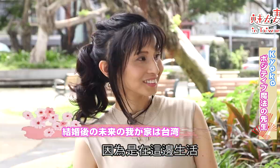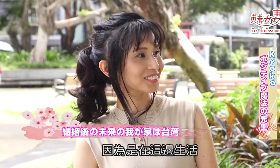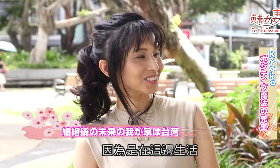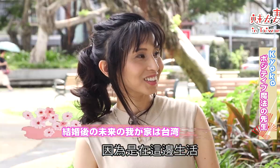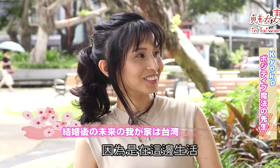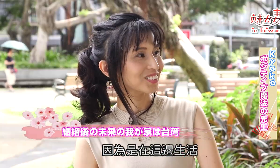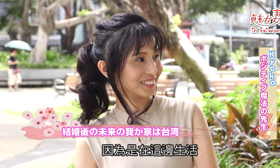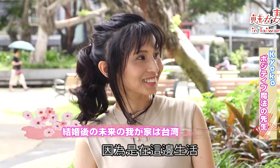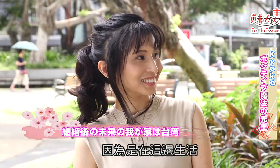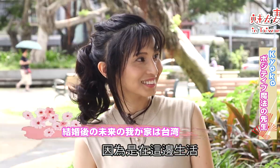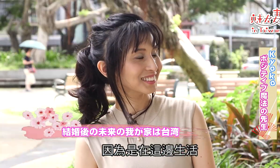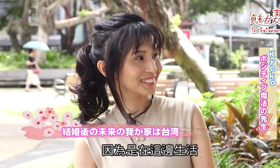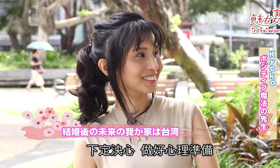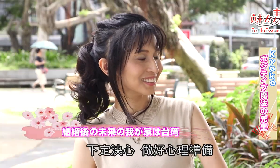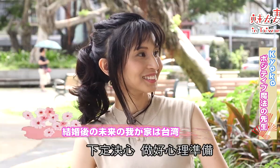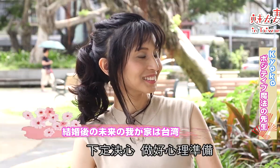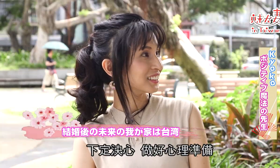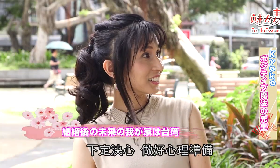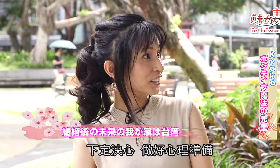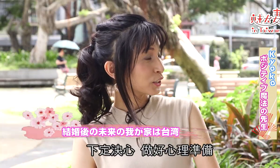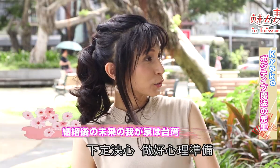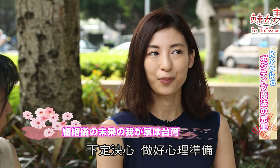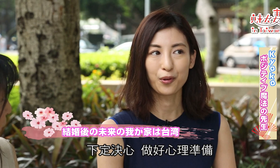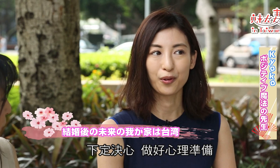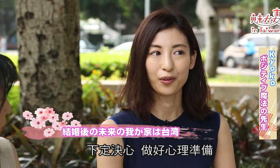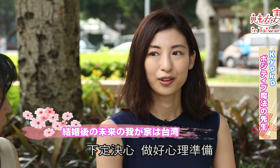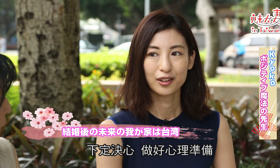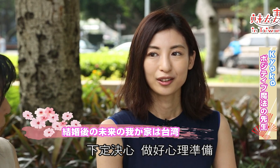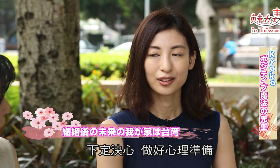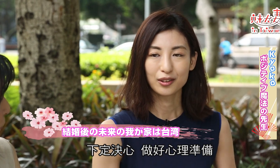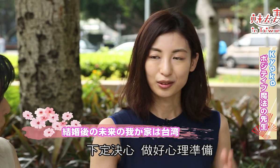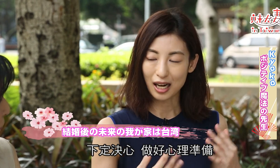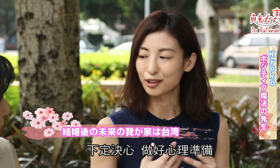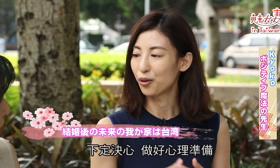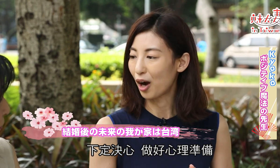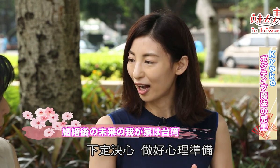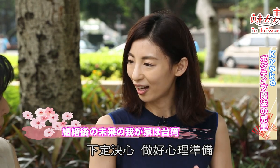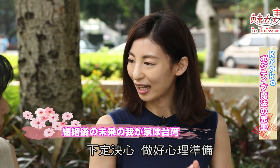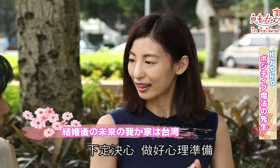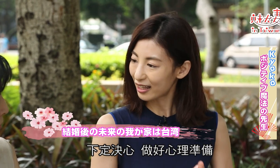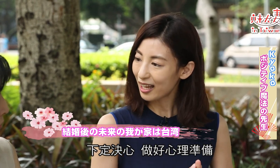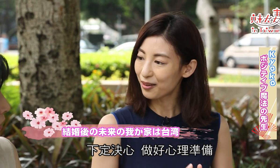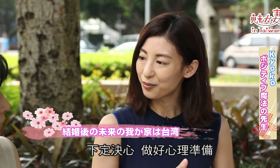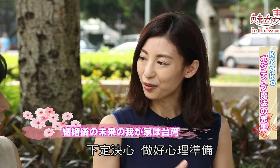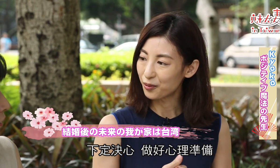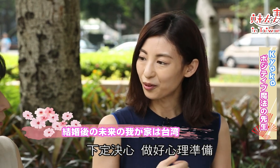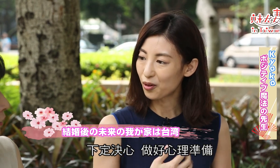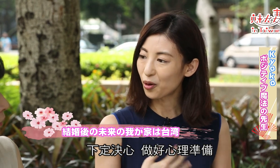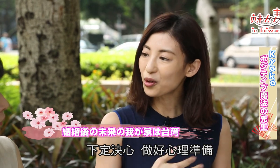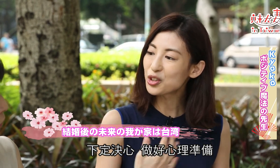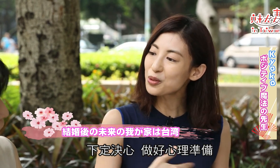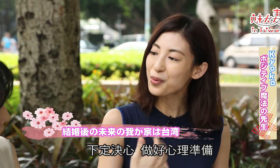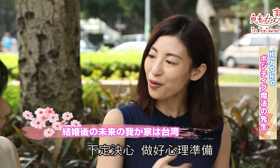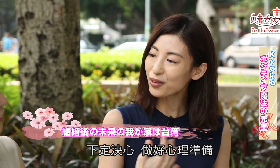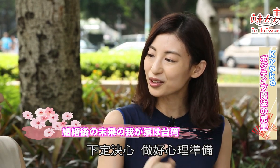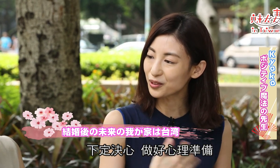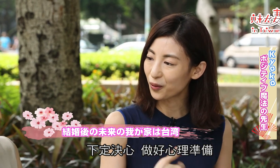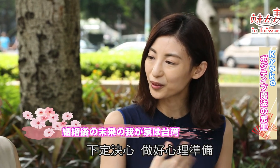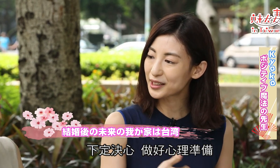それはあります、 じゃあ全然なんかもう覚悟があってもう心の準備をずっと、 少しず